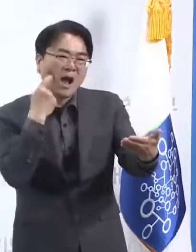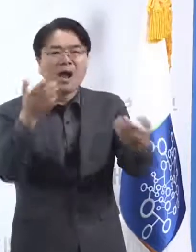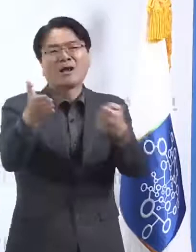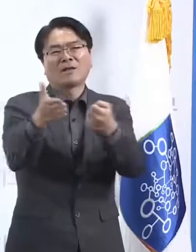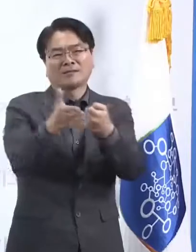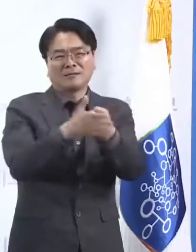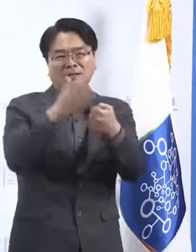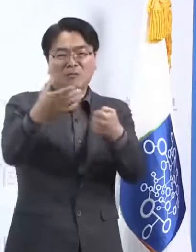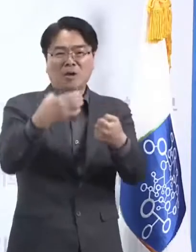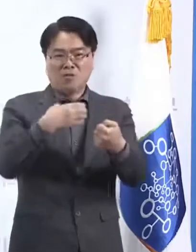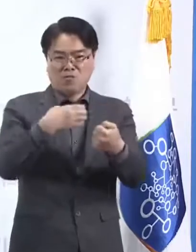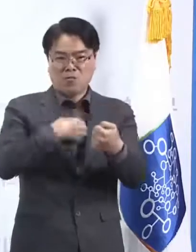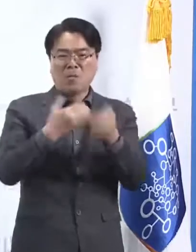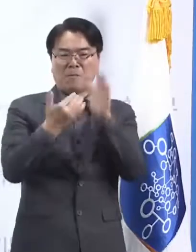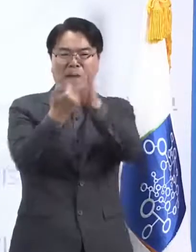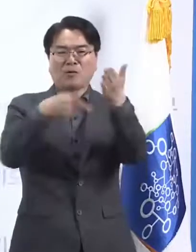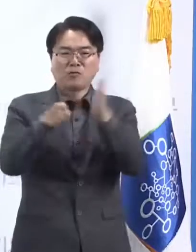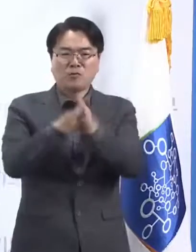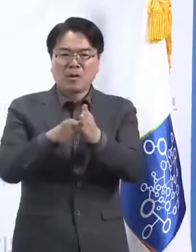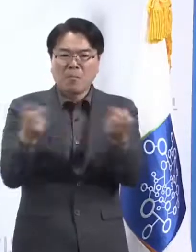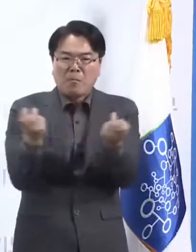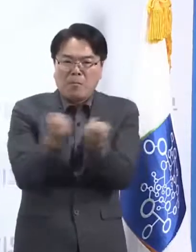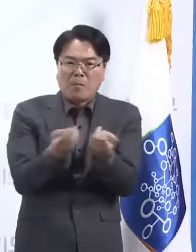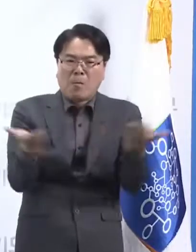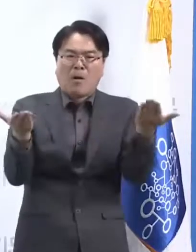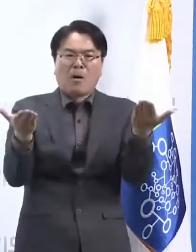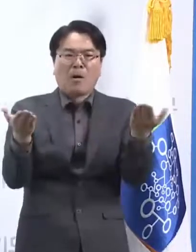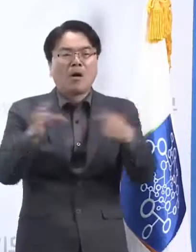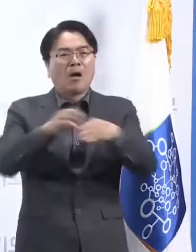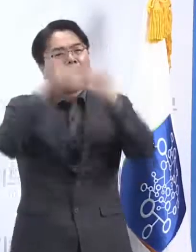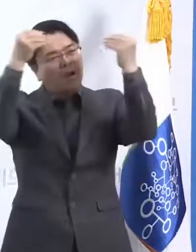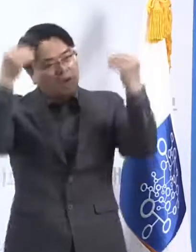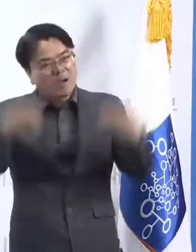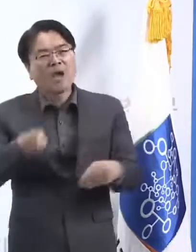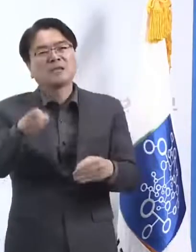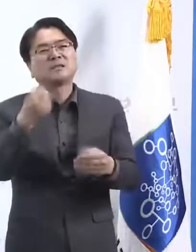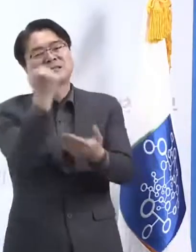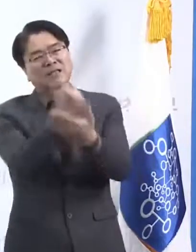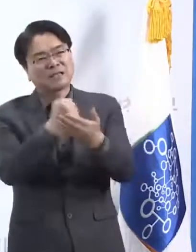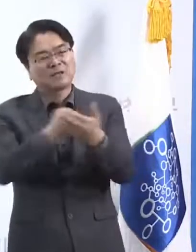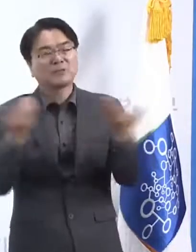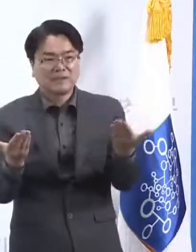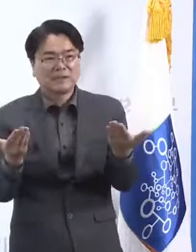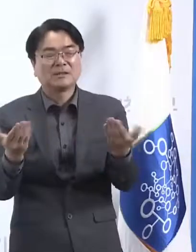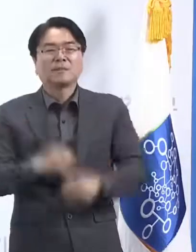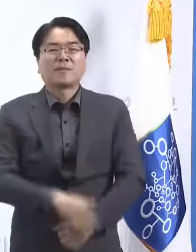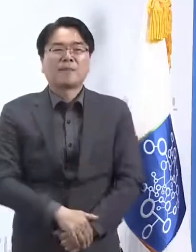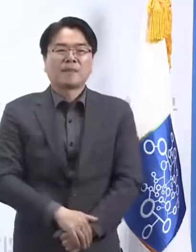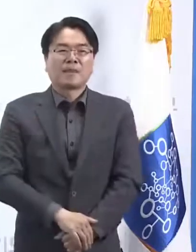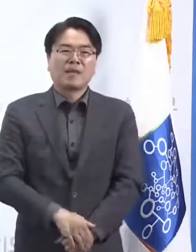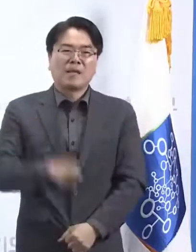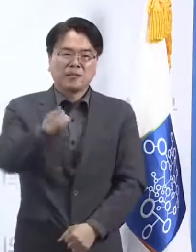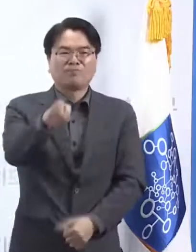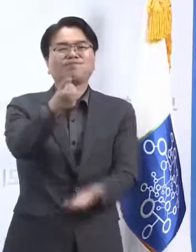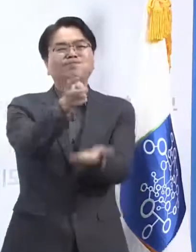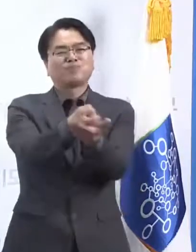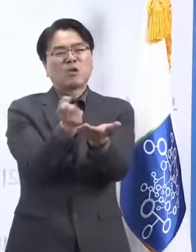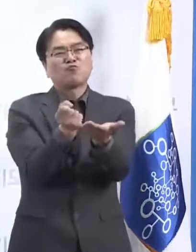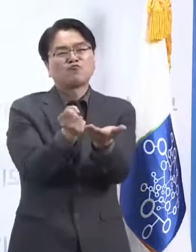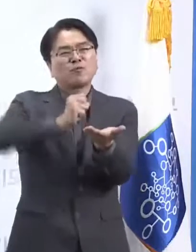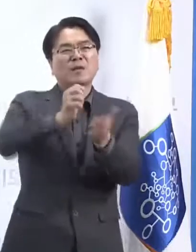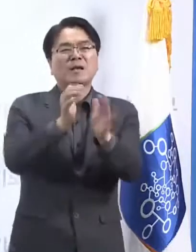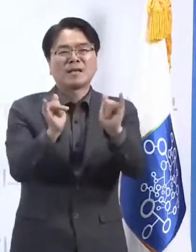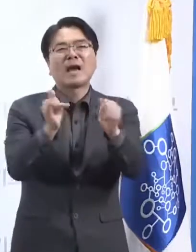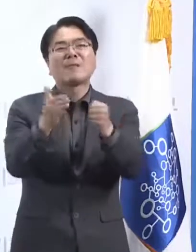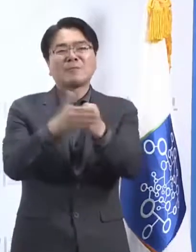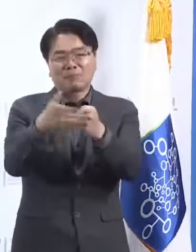수 없게 한 점에 대해서는 정말로 안타깝게 생각합니다. 결국 이러한 수칙 위반들이